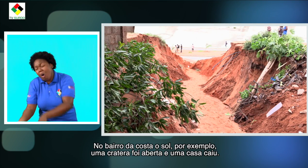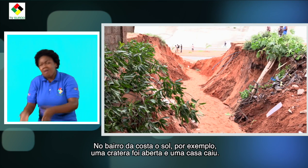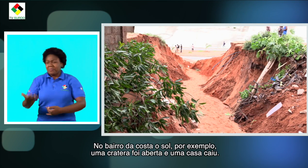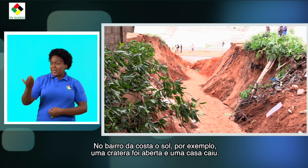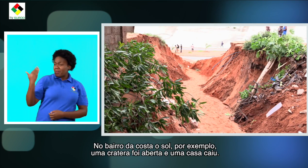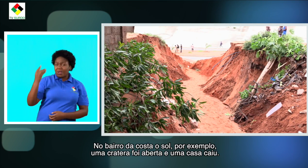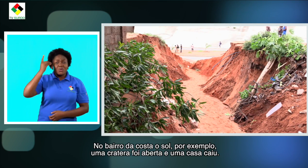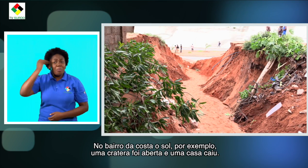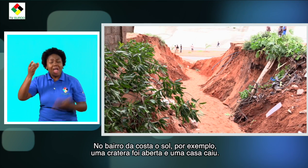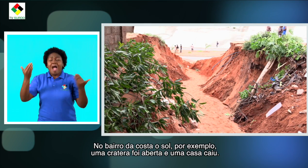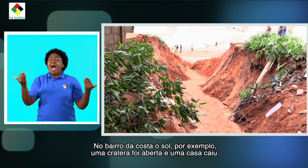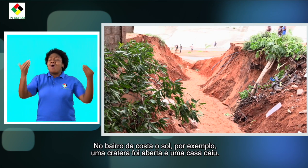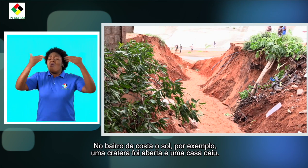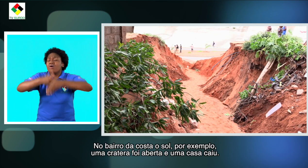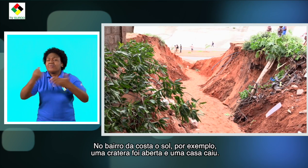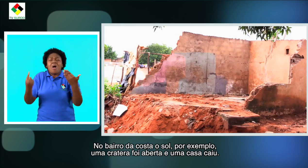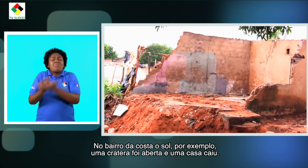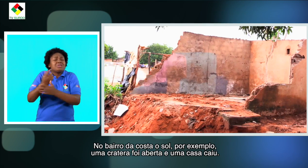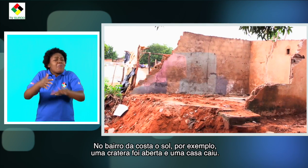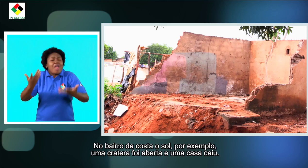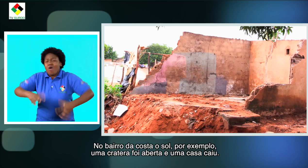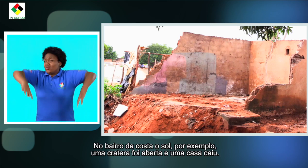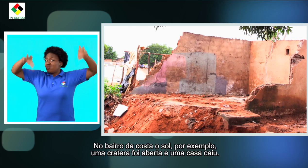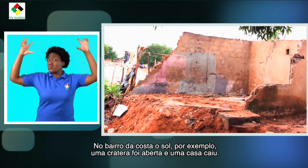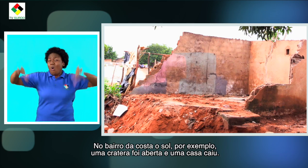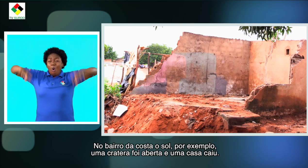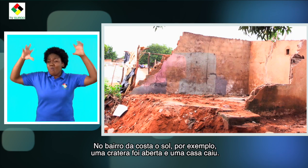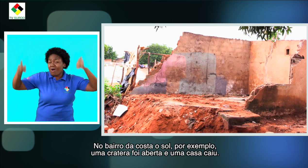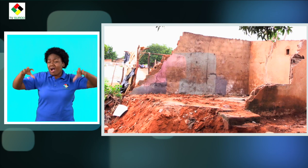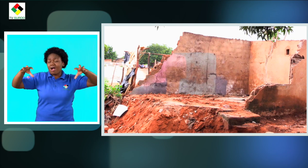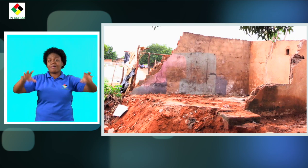da Costa do Sol, por exemplo, uma cratera foi aberta e uma casa caiu.